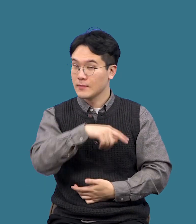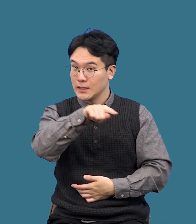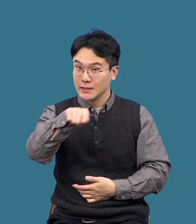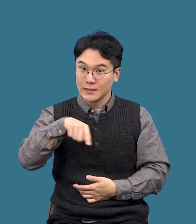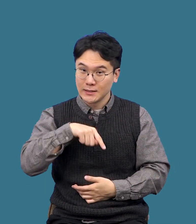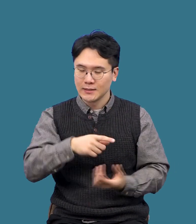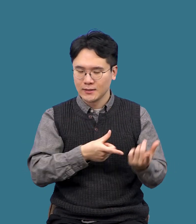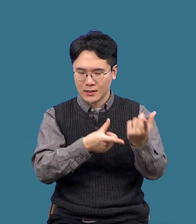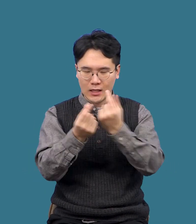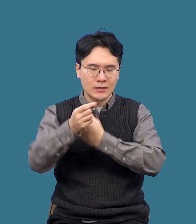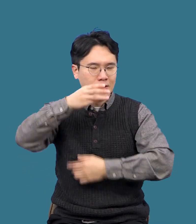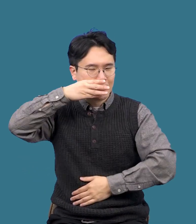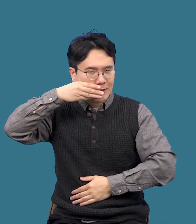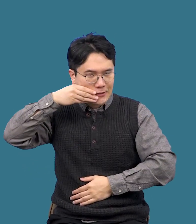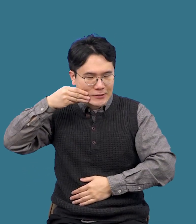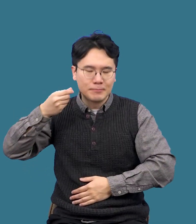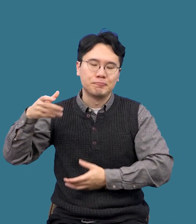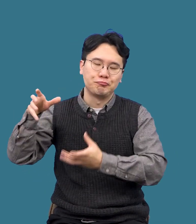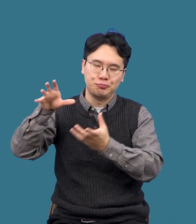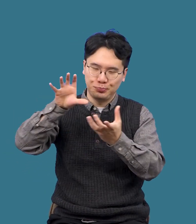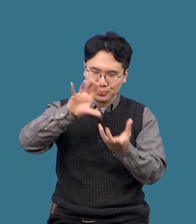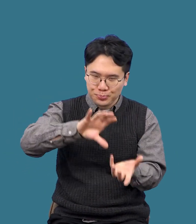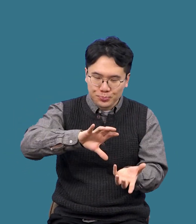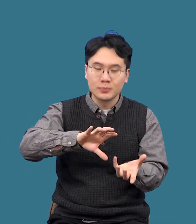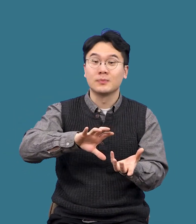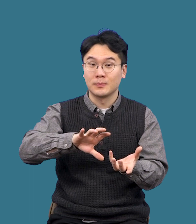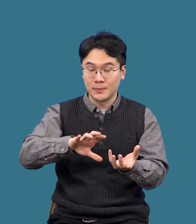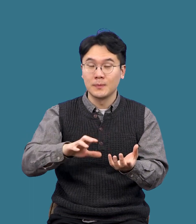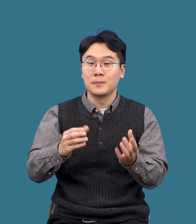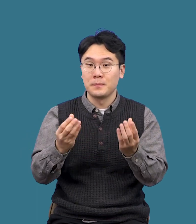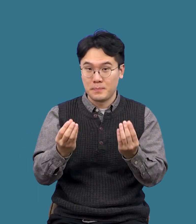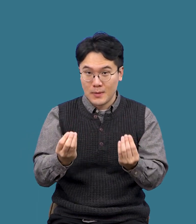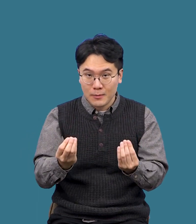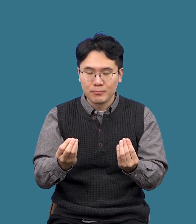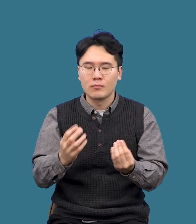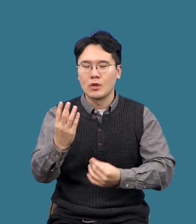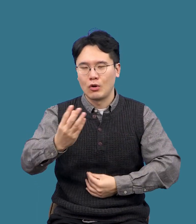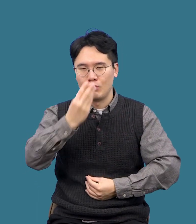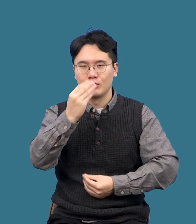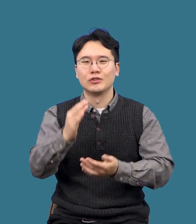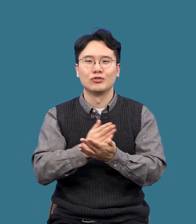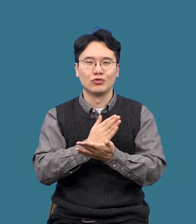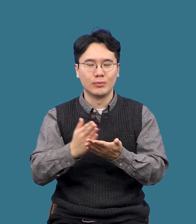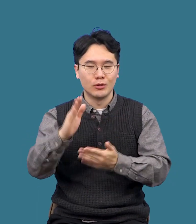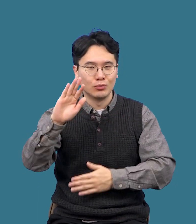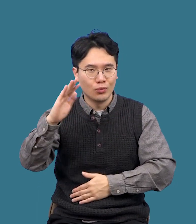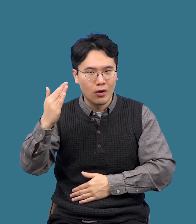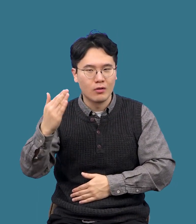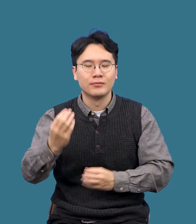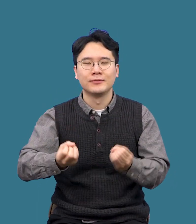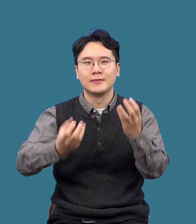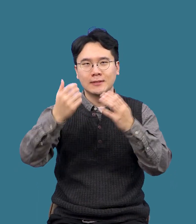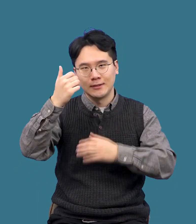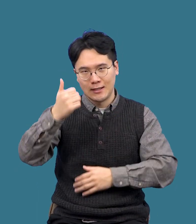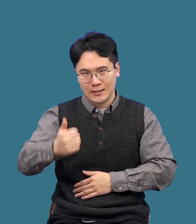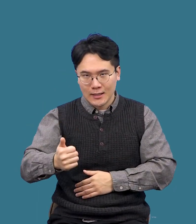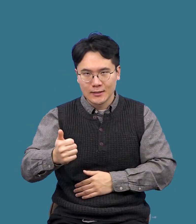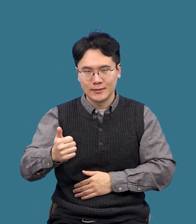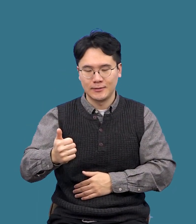같이 기름 부음을 받고 거룩하게 구별되어 제사장의